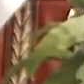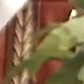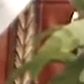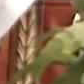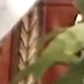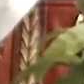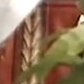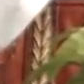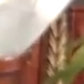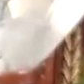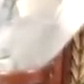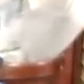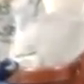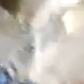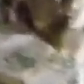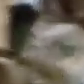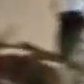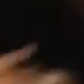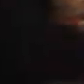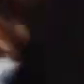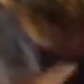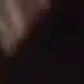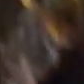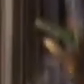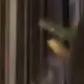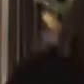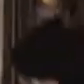de esta universidad. Muchas gracias.